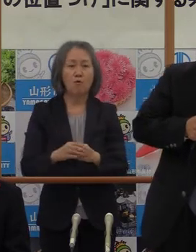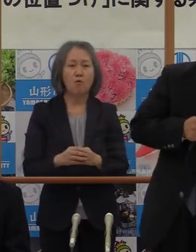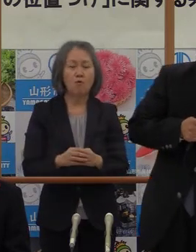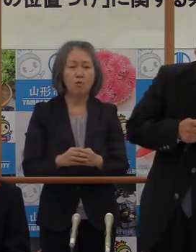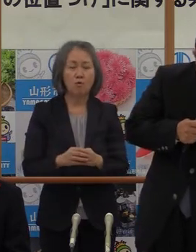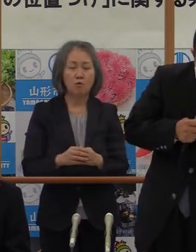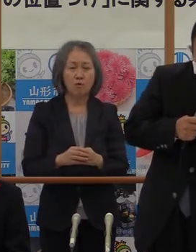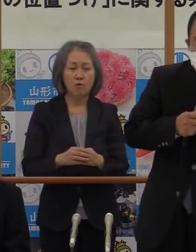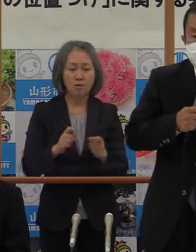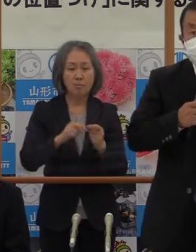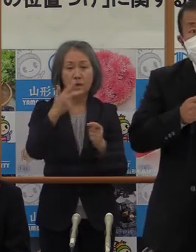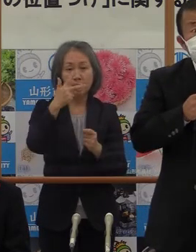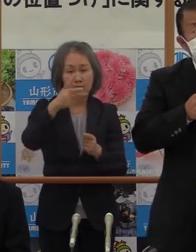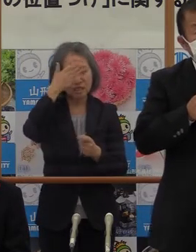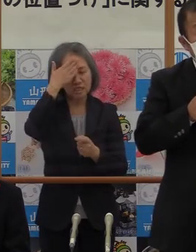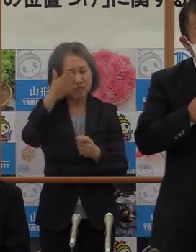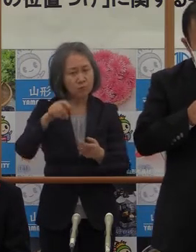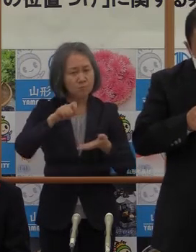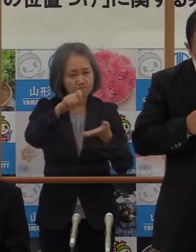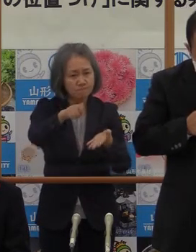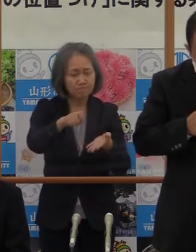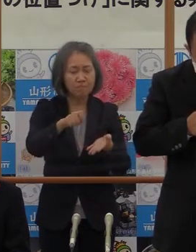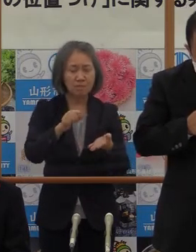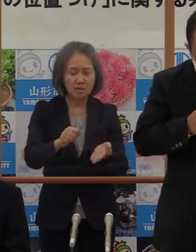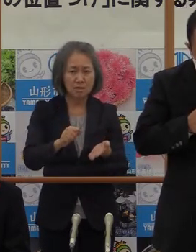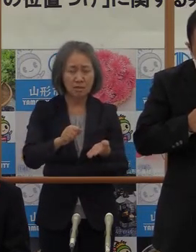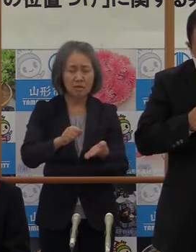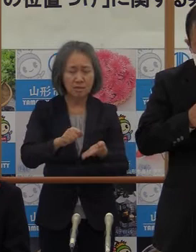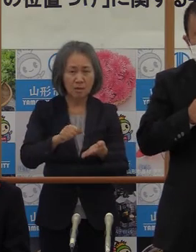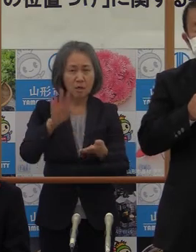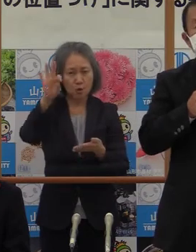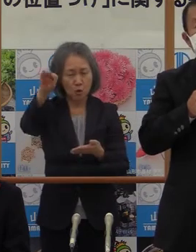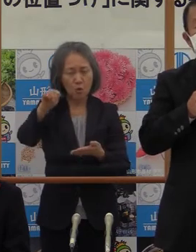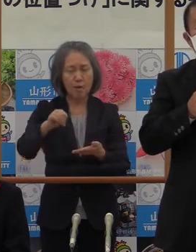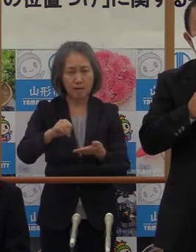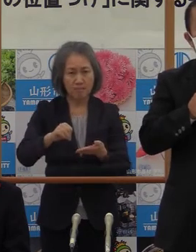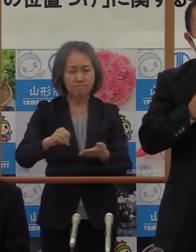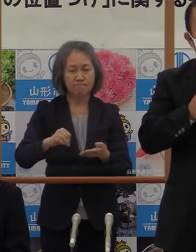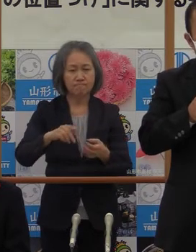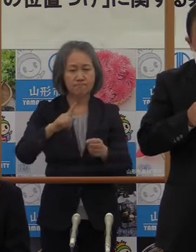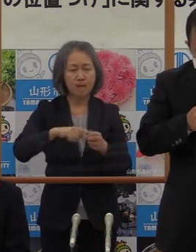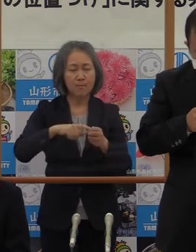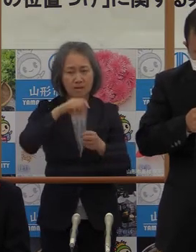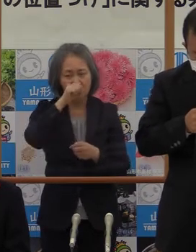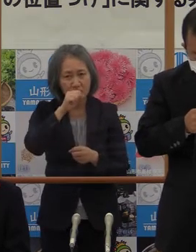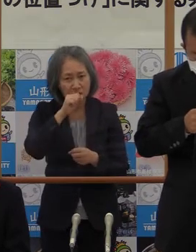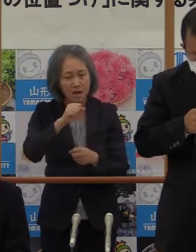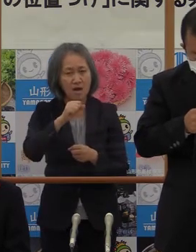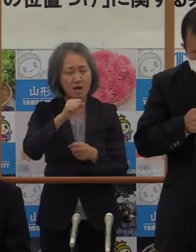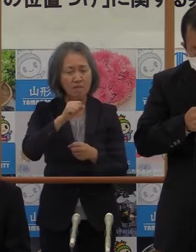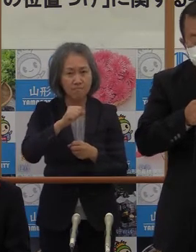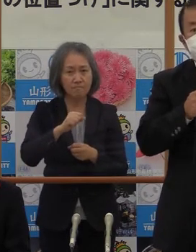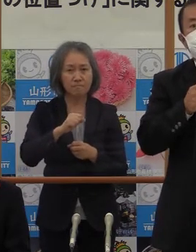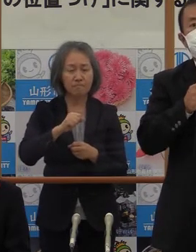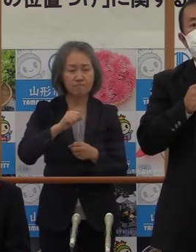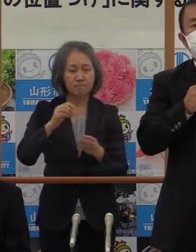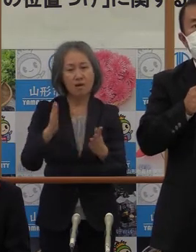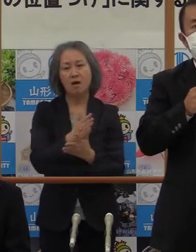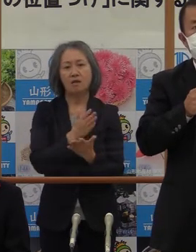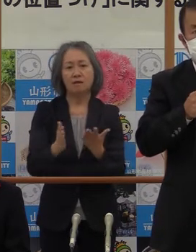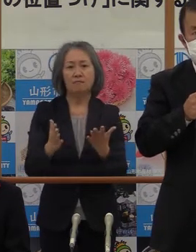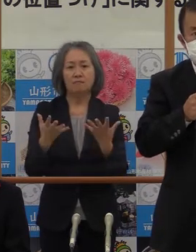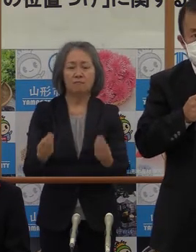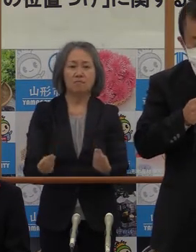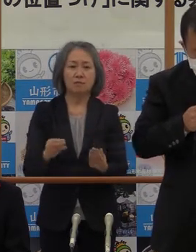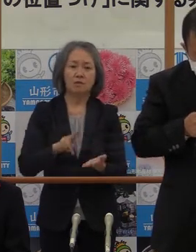活用していただくことが将来のまちづくりと発展に寄与していく最善の道だというふうに判断したところ